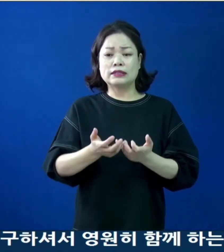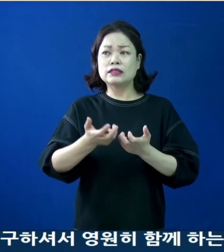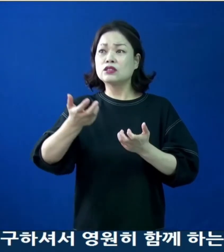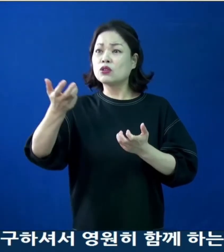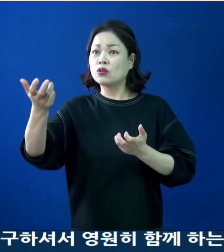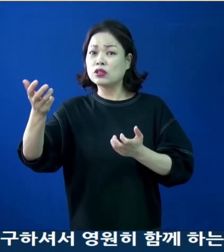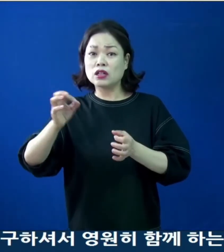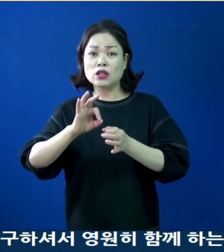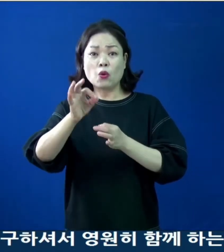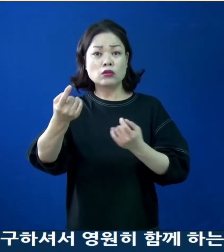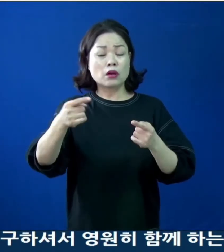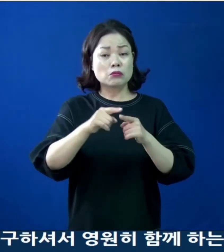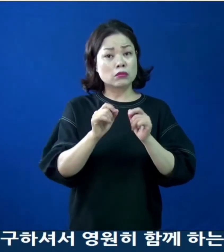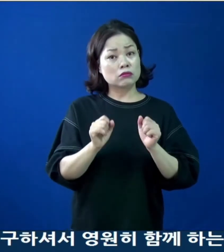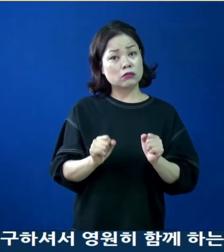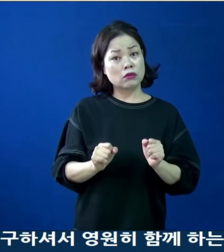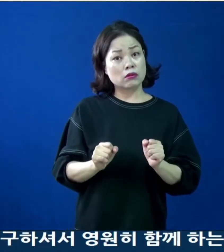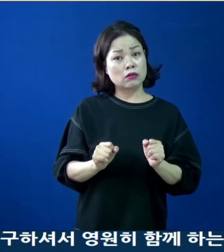떠나는데 영원히 함께하겠다,